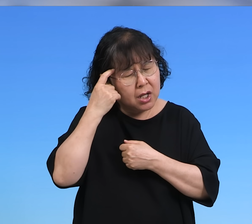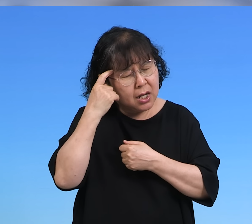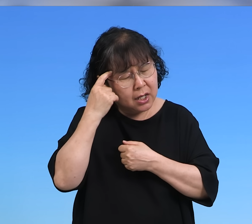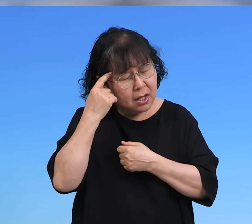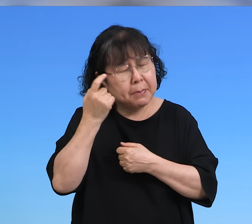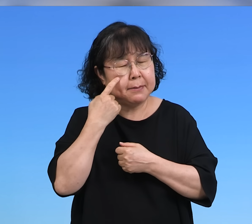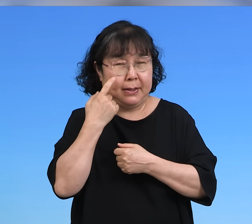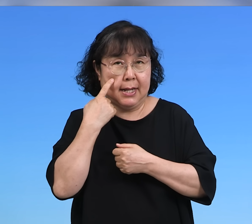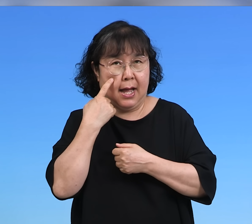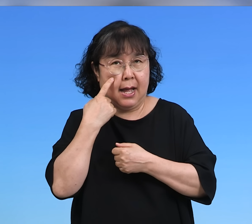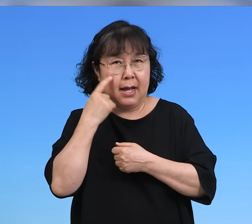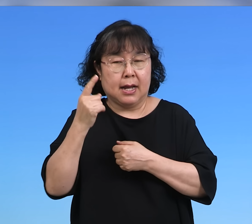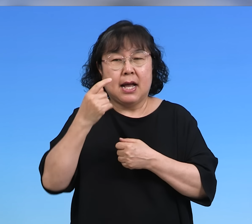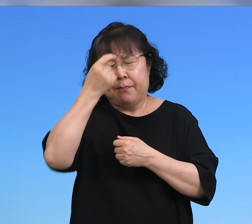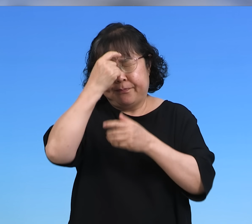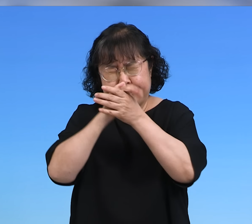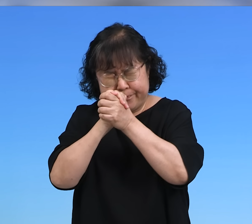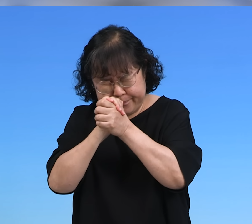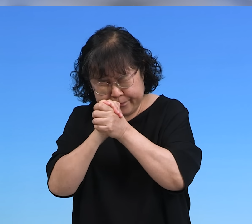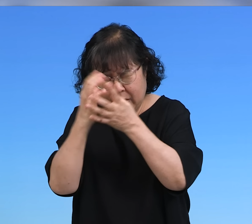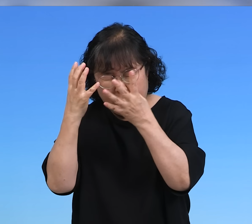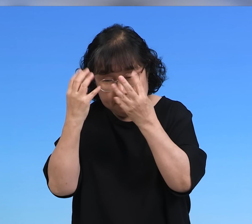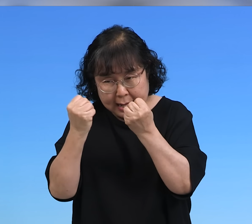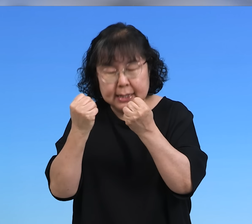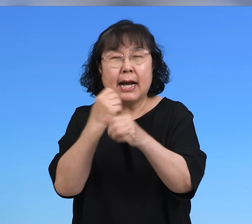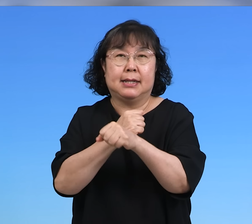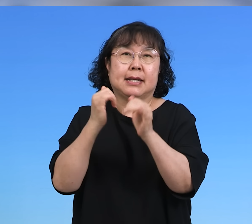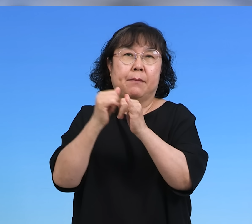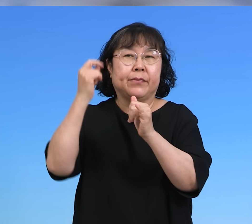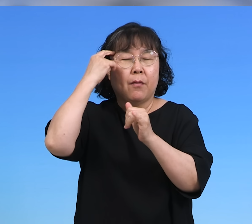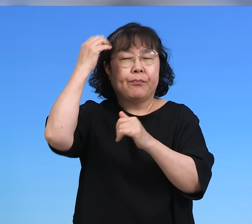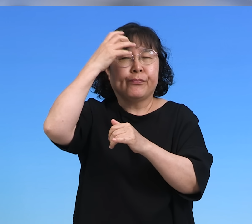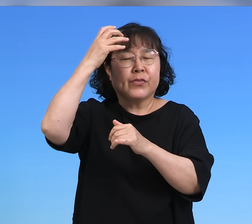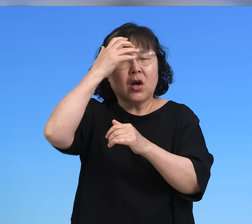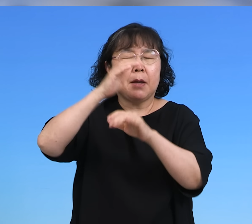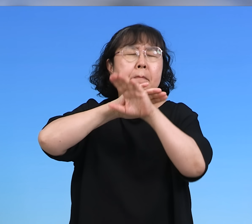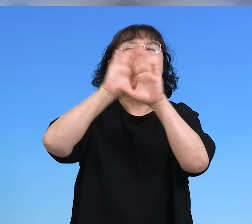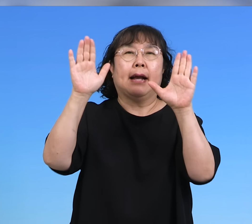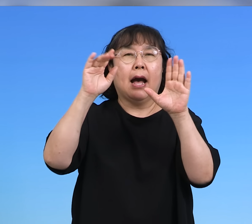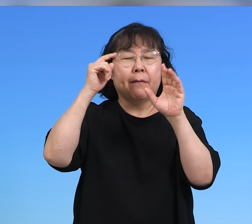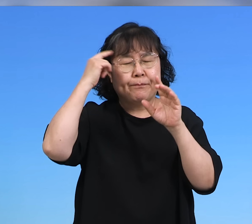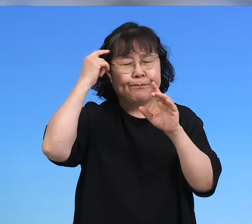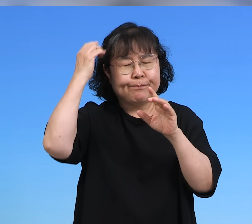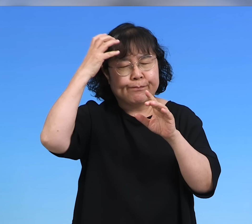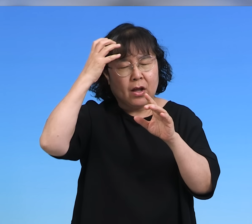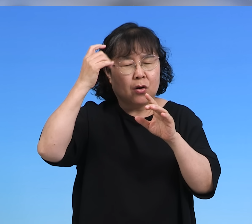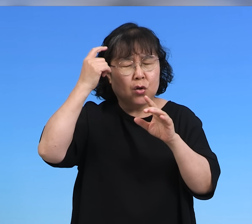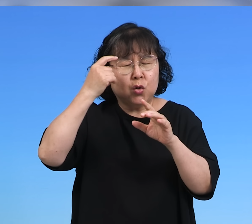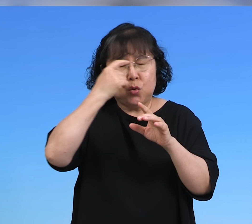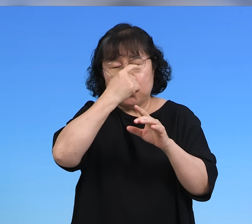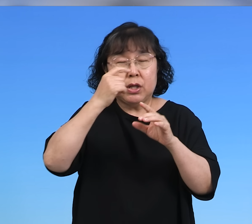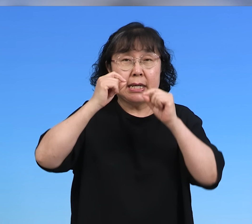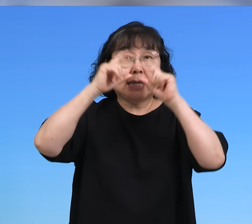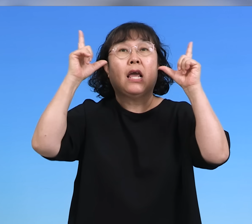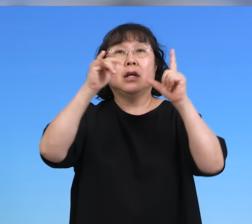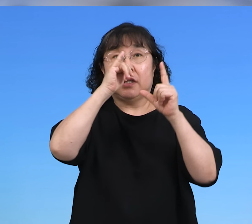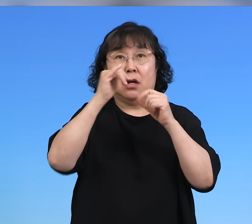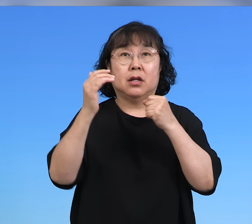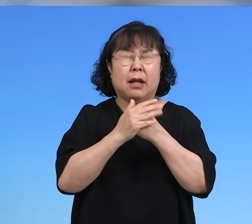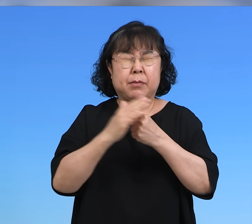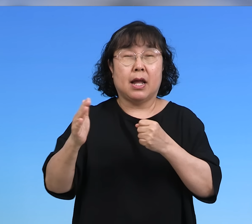지금 돌아보니까요, 기도 많이 하는 분들은, 영이 밝은 분들은 이게 제가 위험한 상태라는 걸 젊은